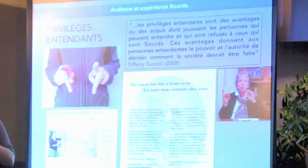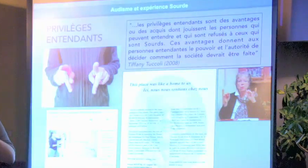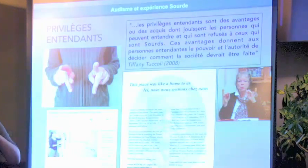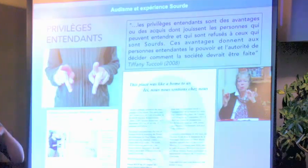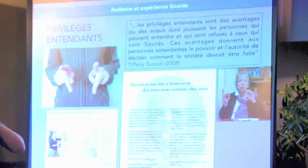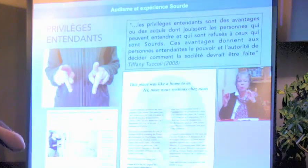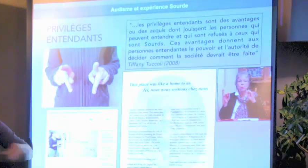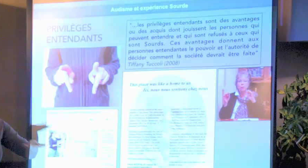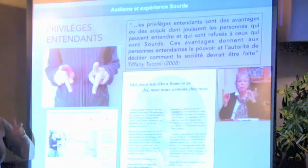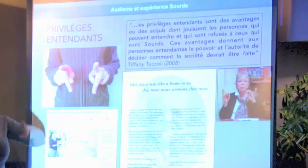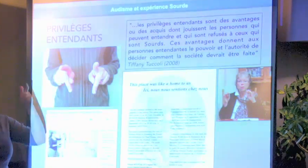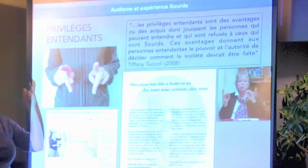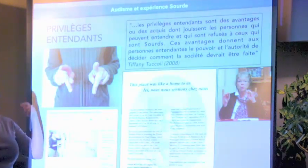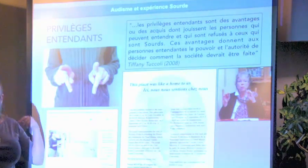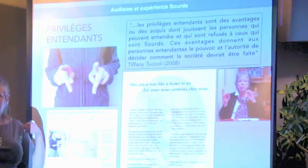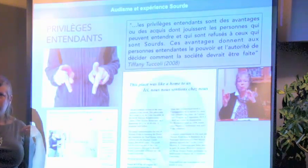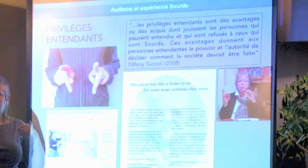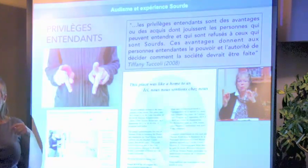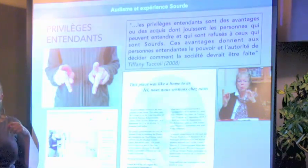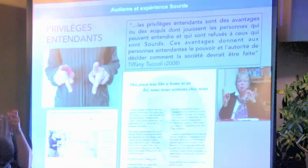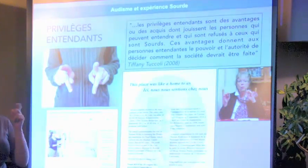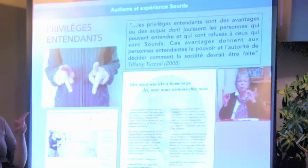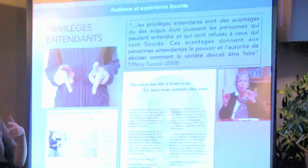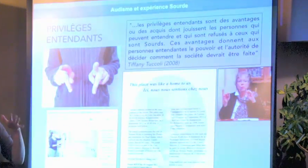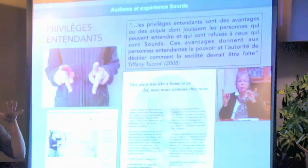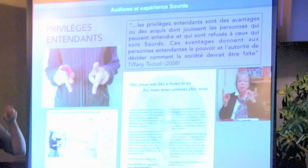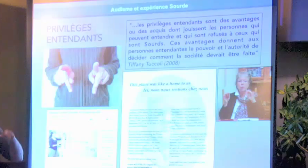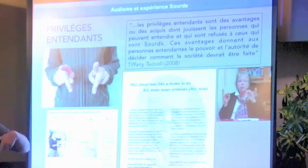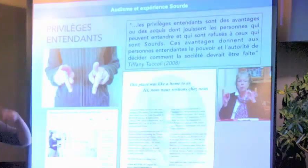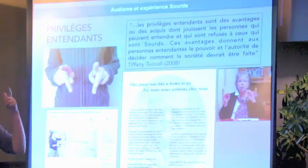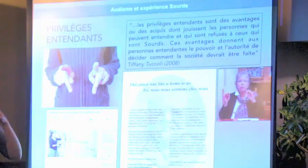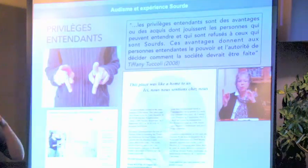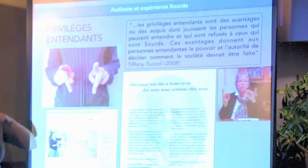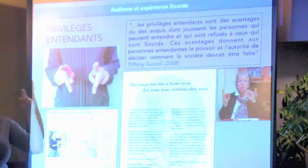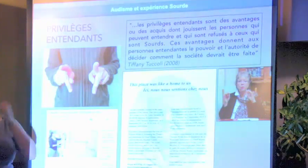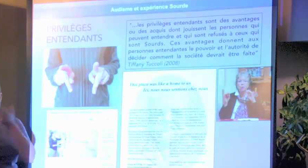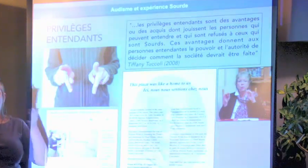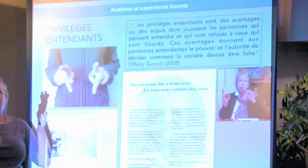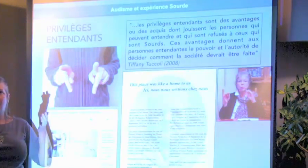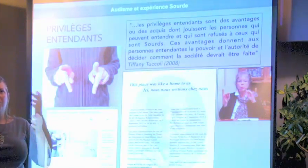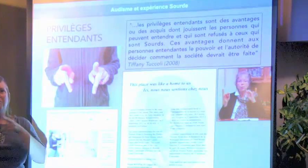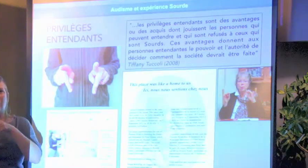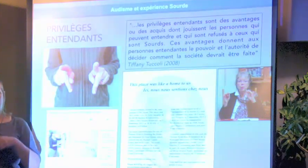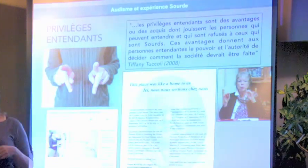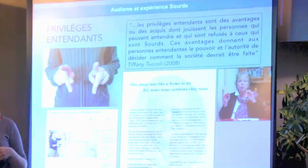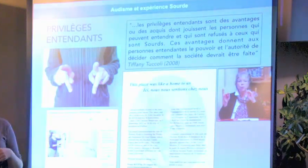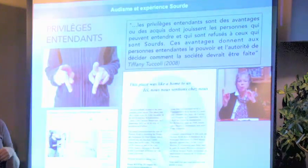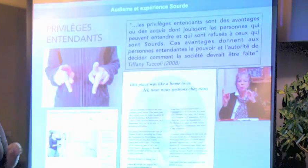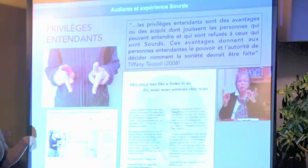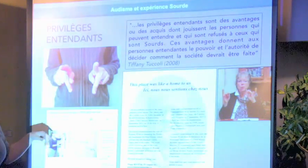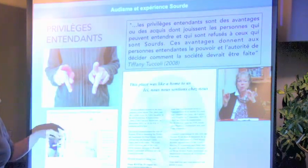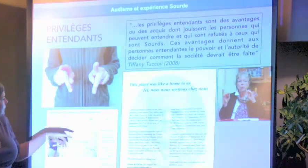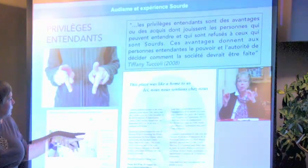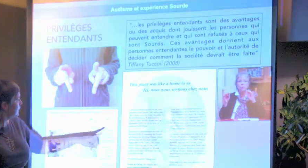bon, il y a un monsieur qui avait un certain montant d'argent, mais il dit, écoute, moi j'en ai, je n'ai pas de problème financier. Alors, à ce moment-là, il a acheté un terrain,